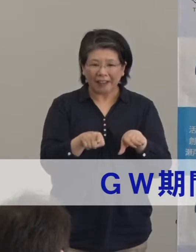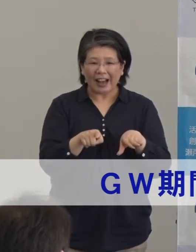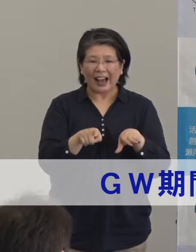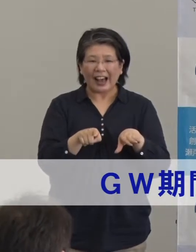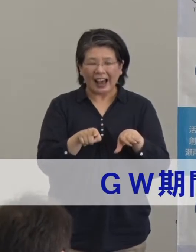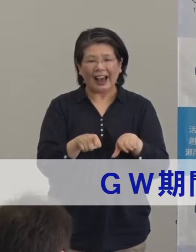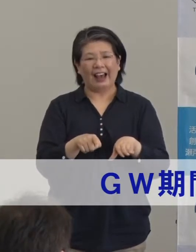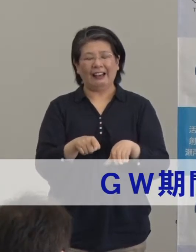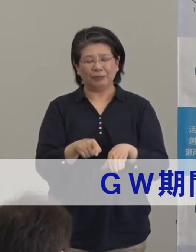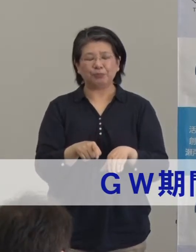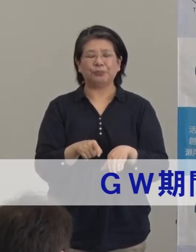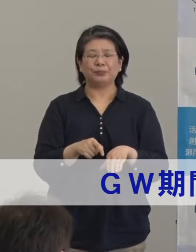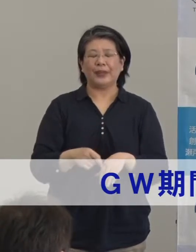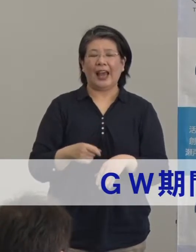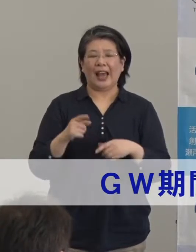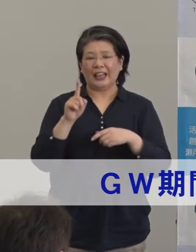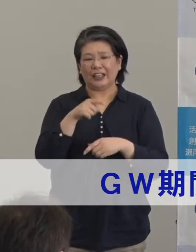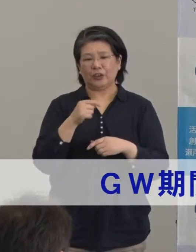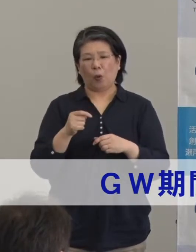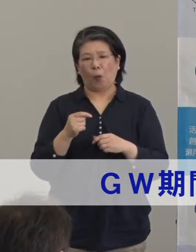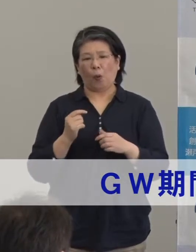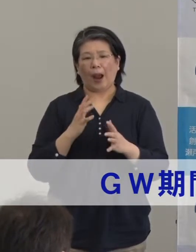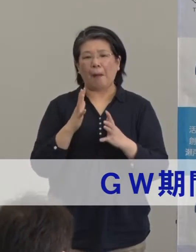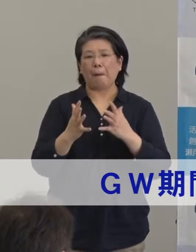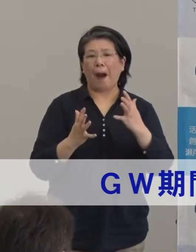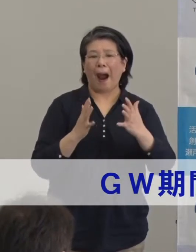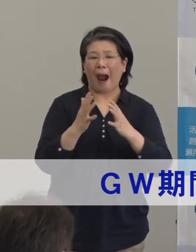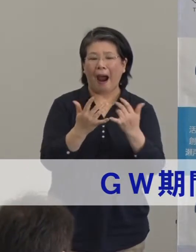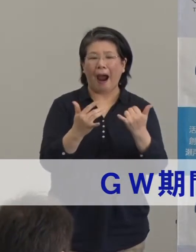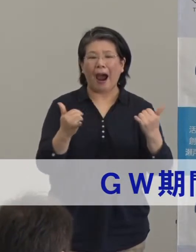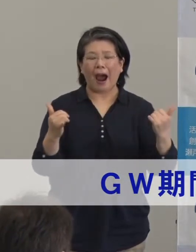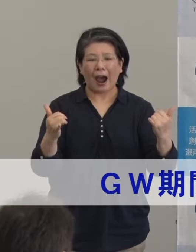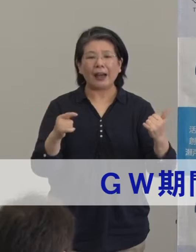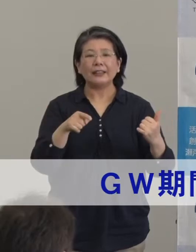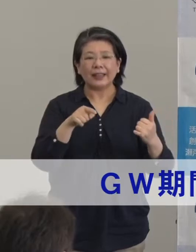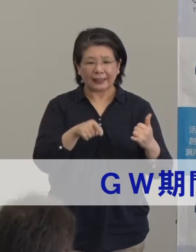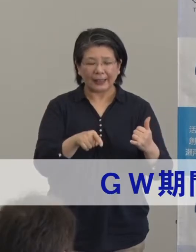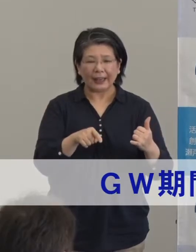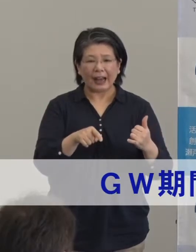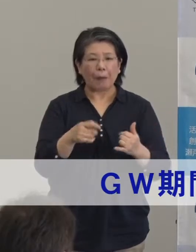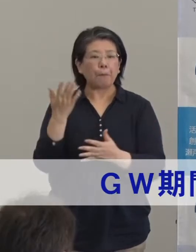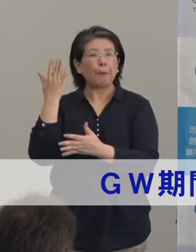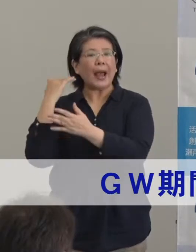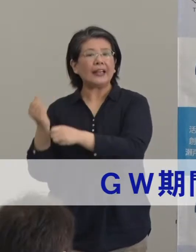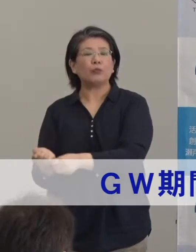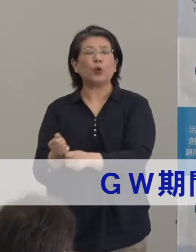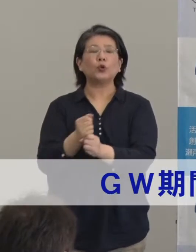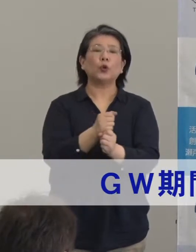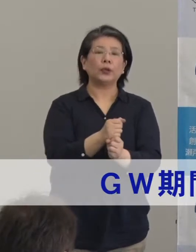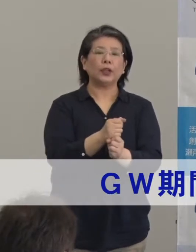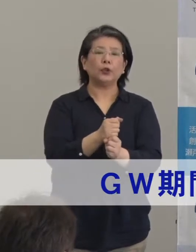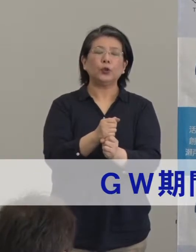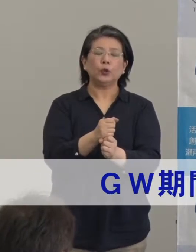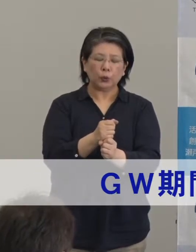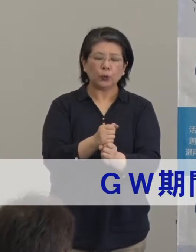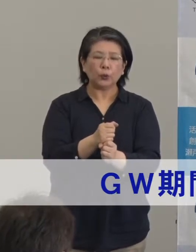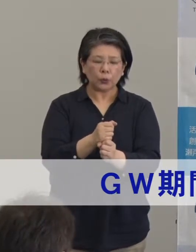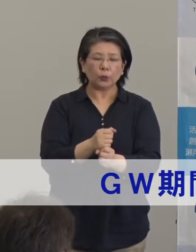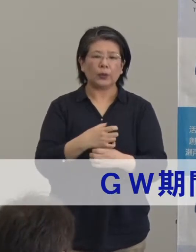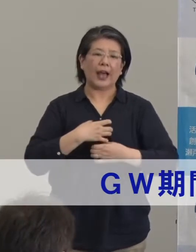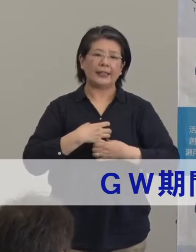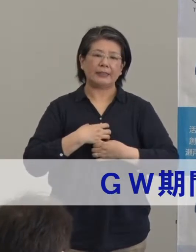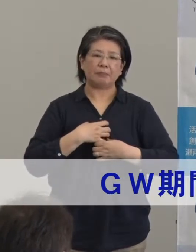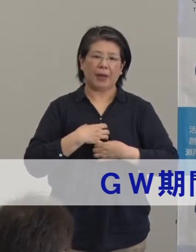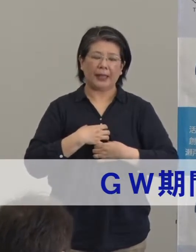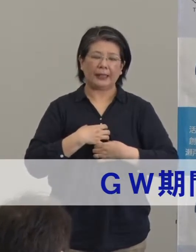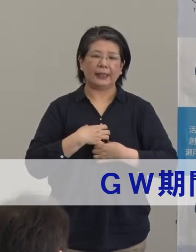くさん出ておりまして、いわゆるぶり返しみたいな、あるいは第2波みたいなものが若干心配される状況になりつ